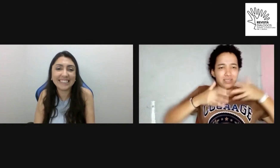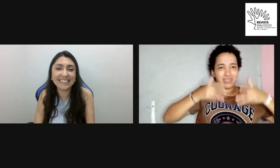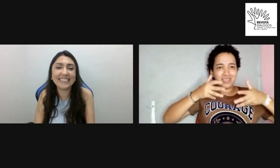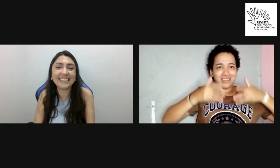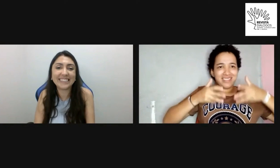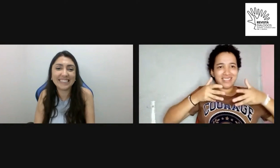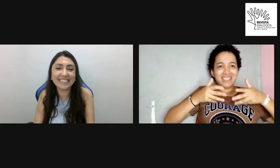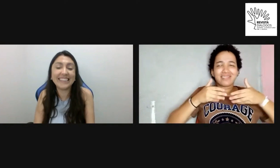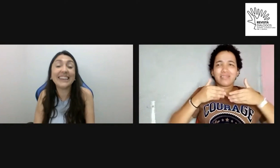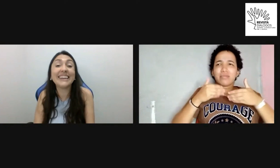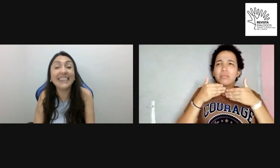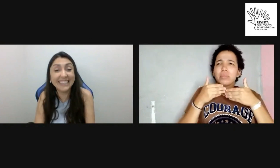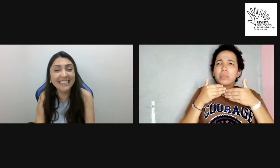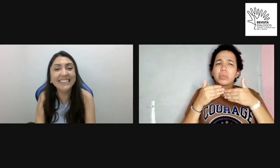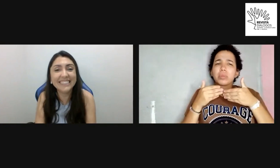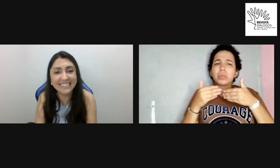expressam.